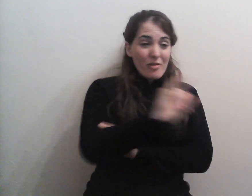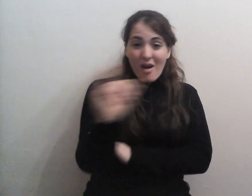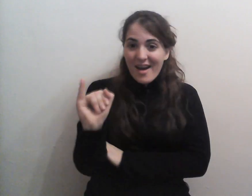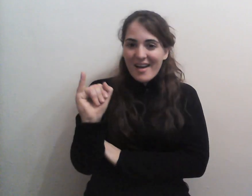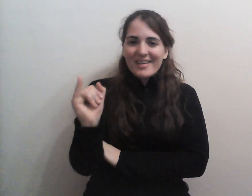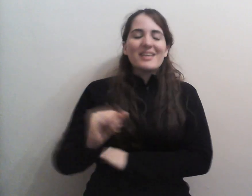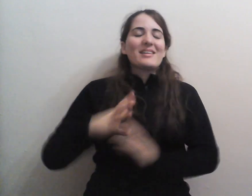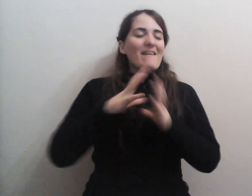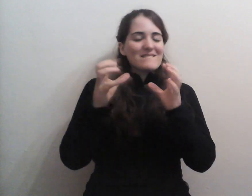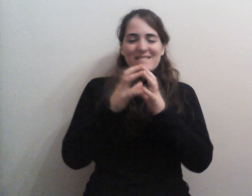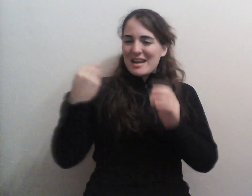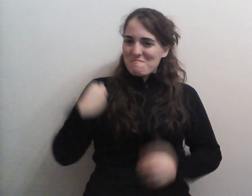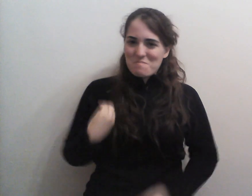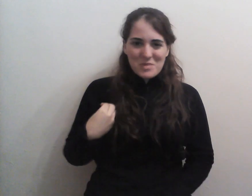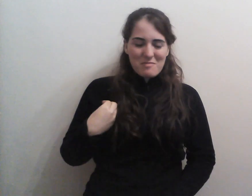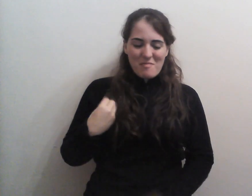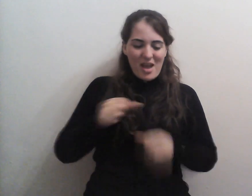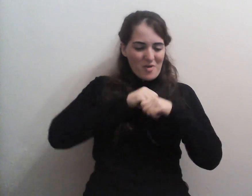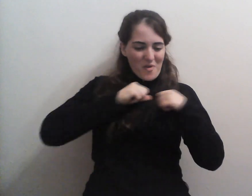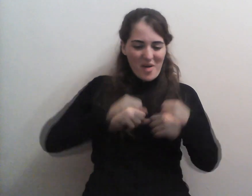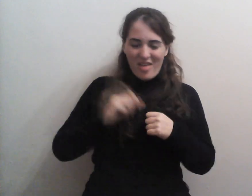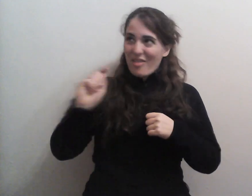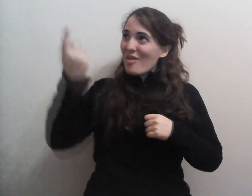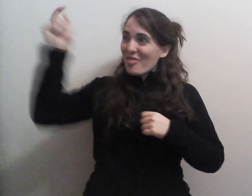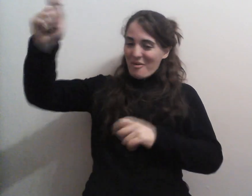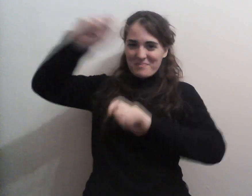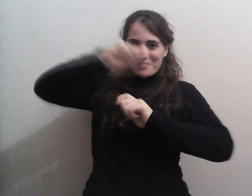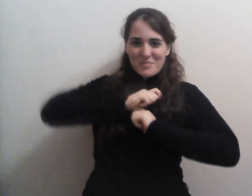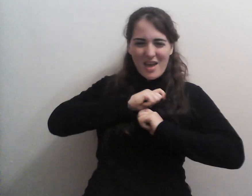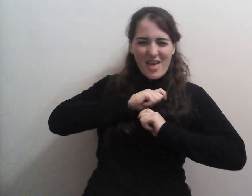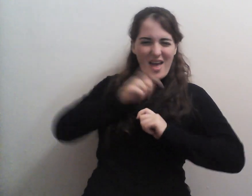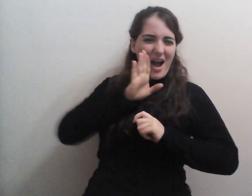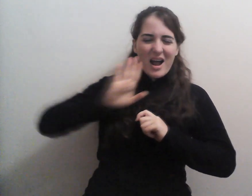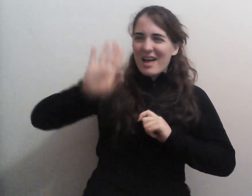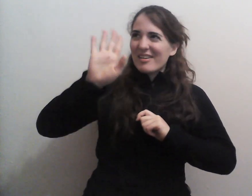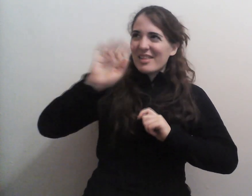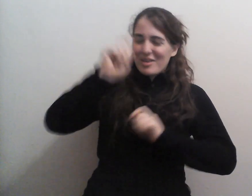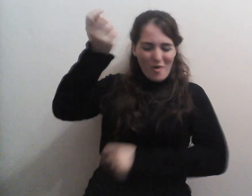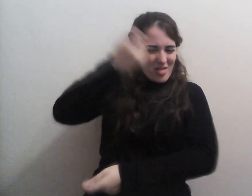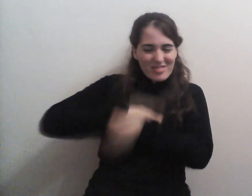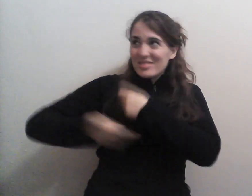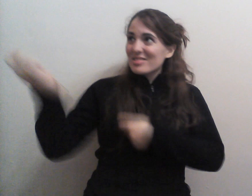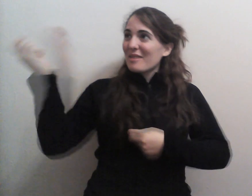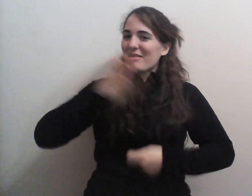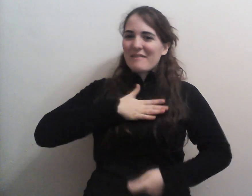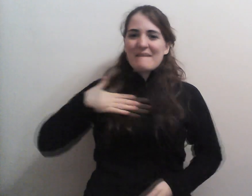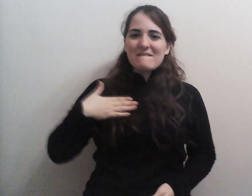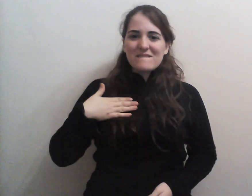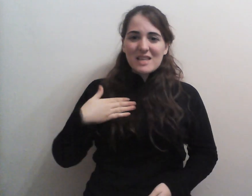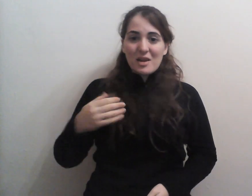colocado alabanza en nuestro corazón y tenemos que devolvérsela. Aquel que has nacido de nuevo tiene ganas de